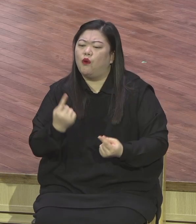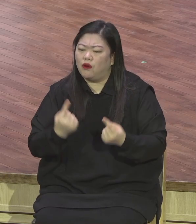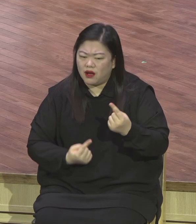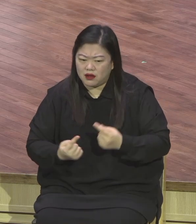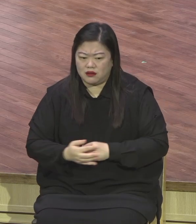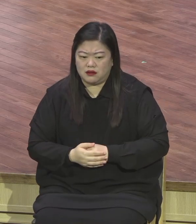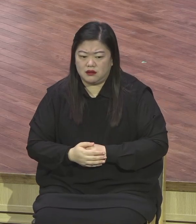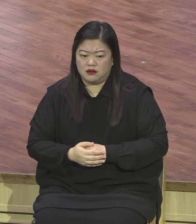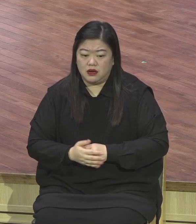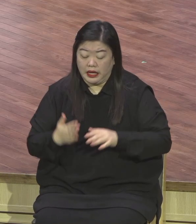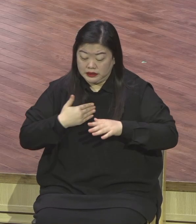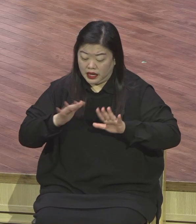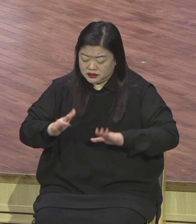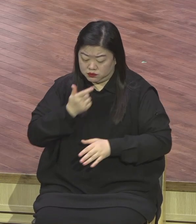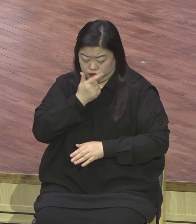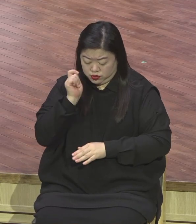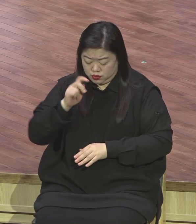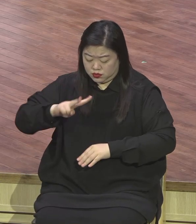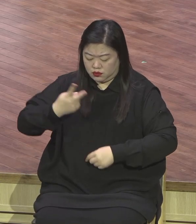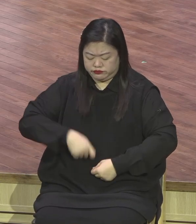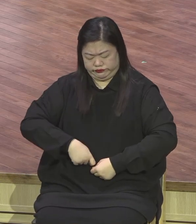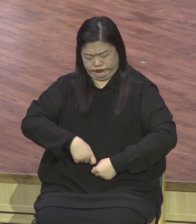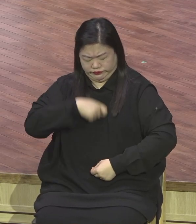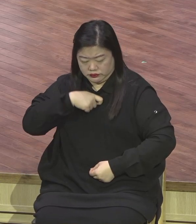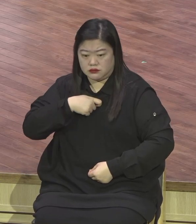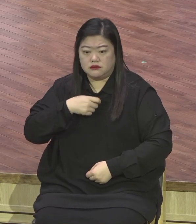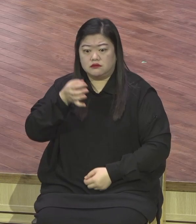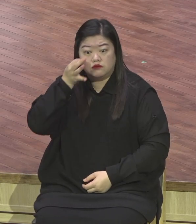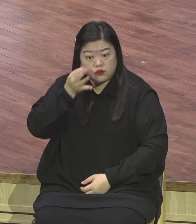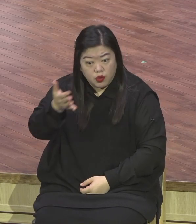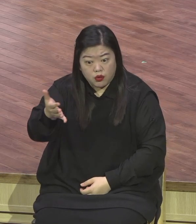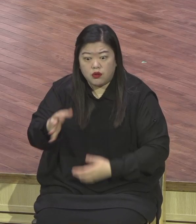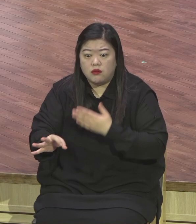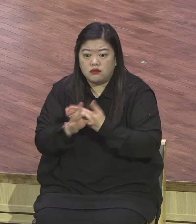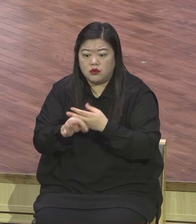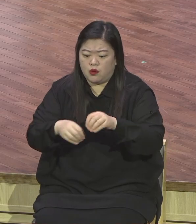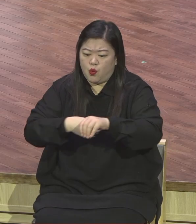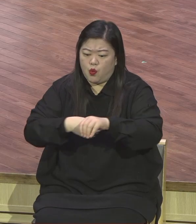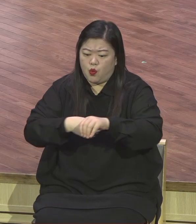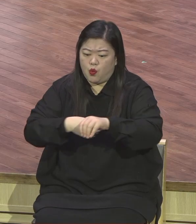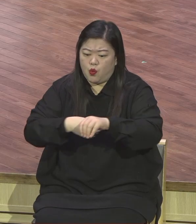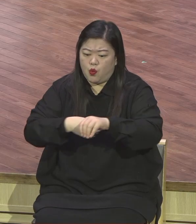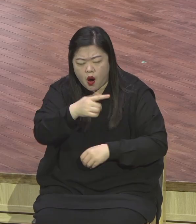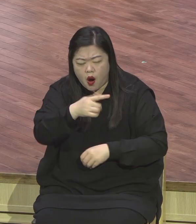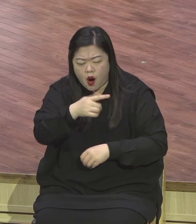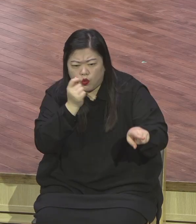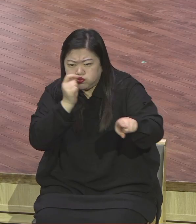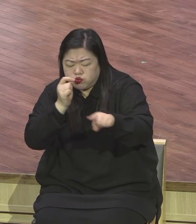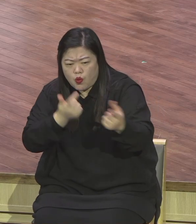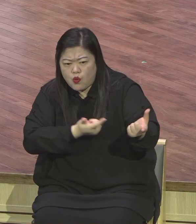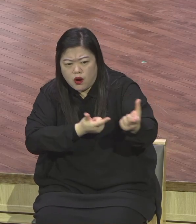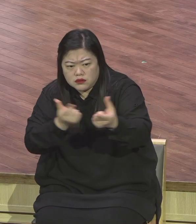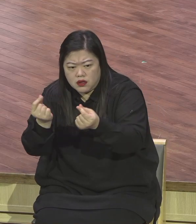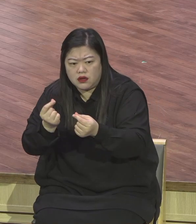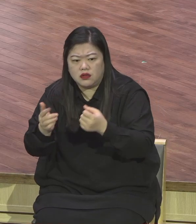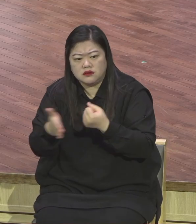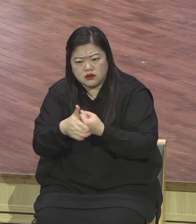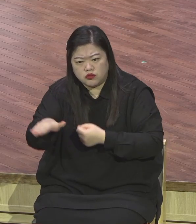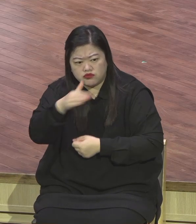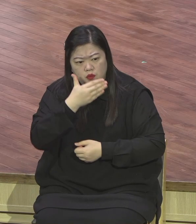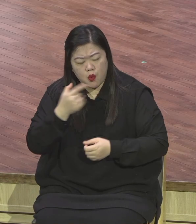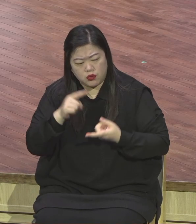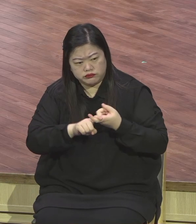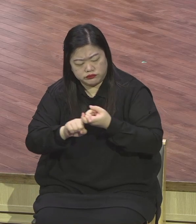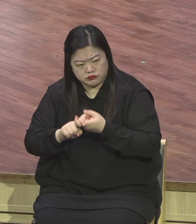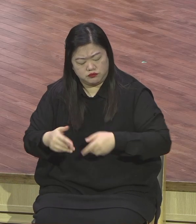내 모습 이대로 보험의 눈을 다 바라보게 되면 어디서 안 될 수가 없어요. 피스메이커라는 말이 그